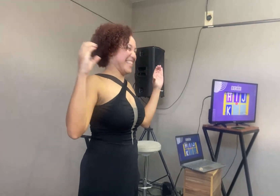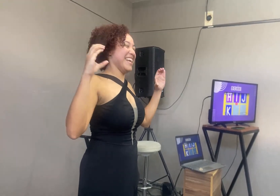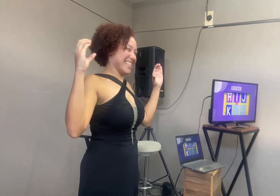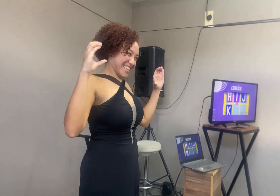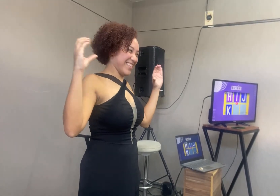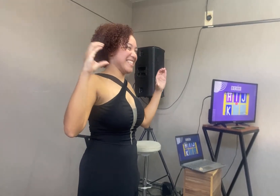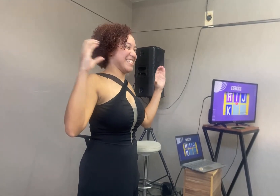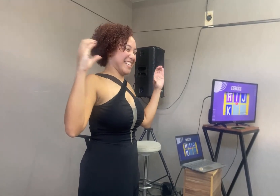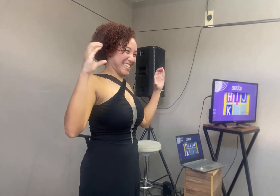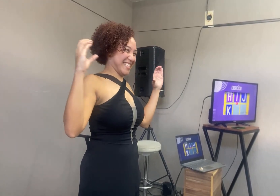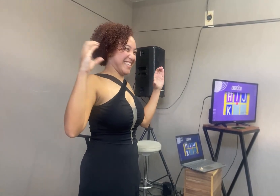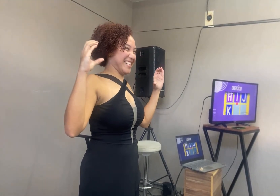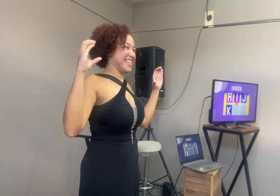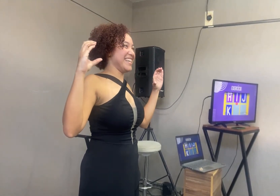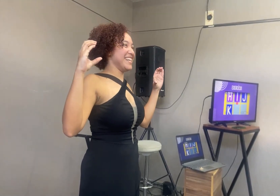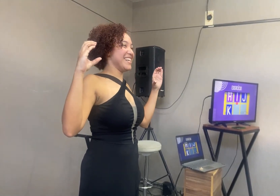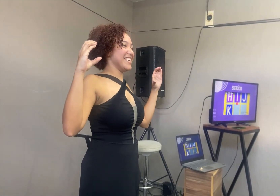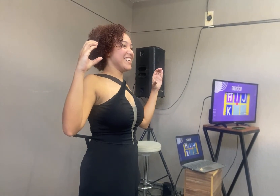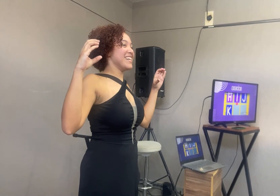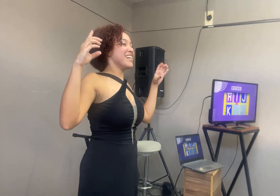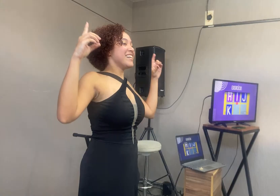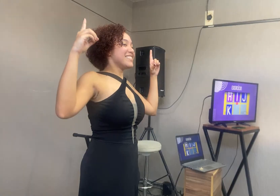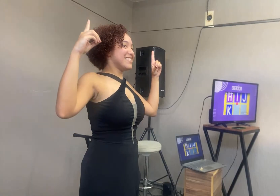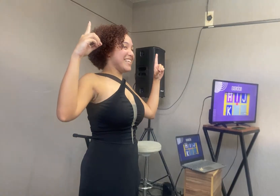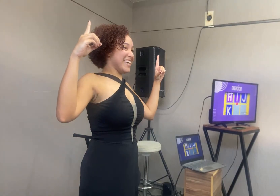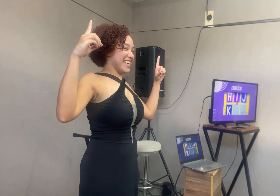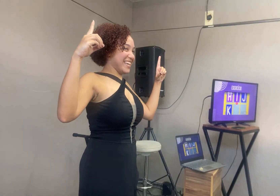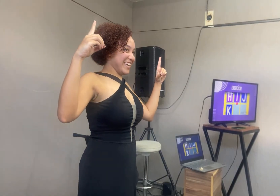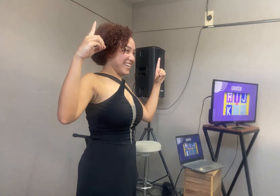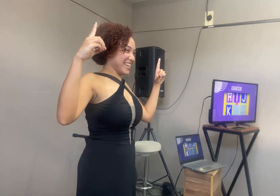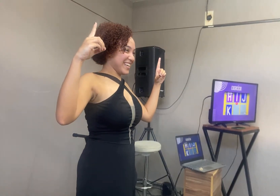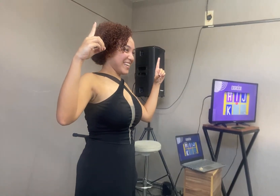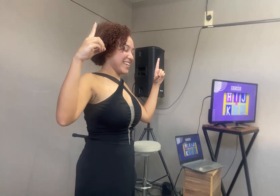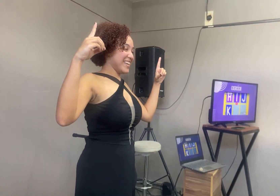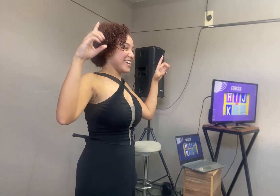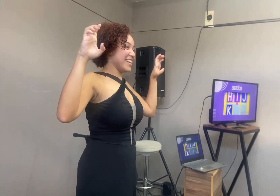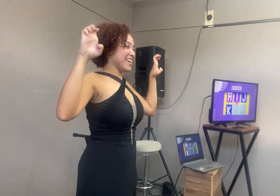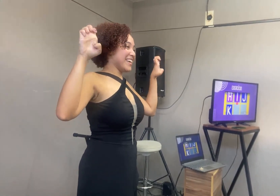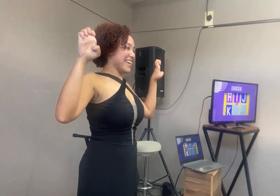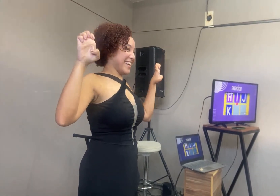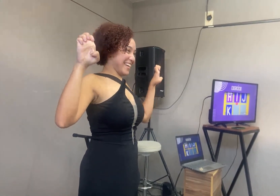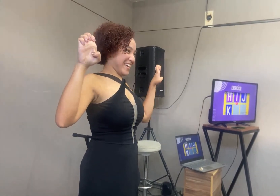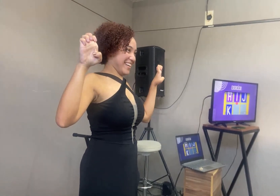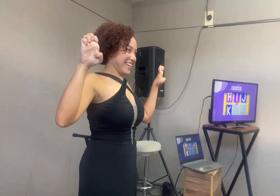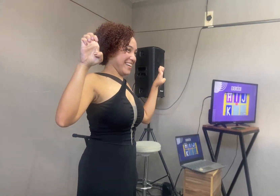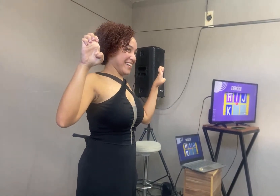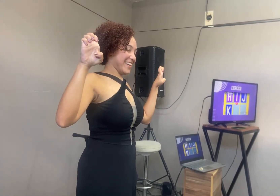cedilha, exatamente, cedilha, D, E,